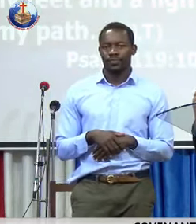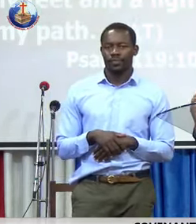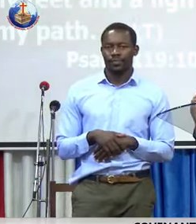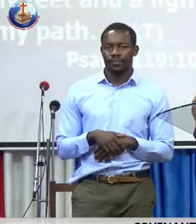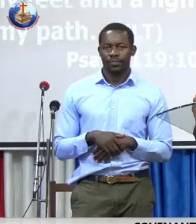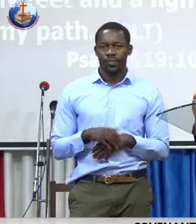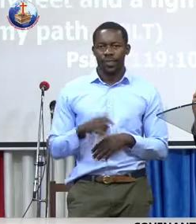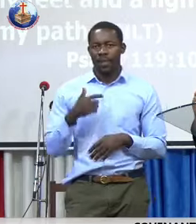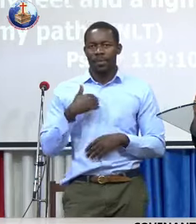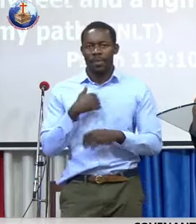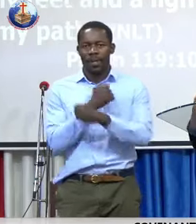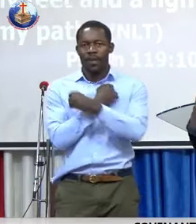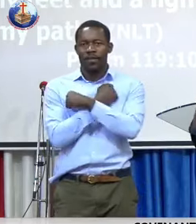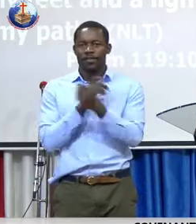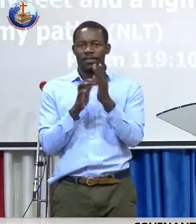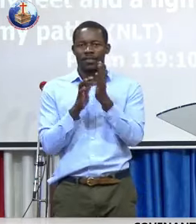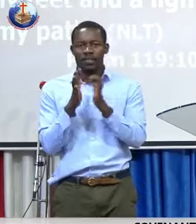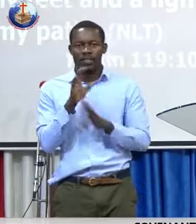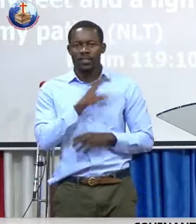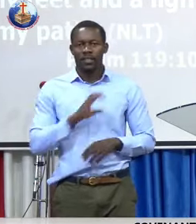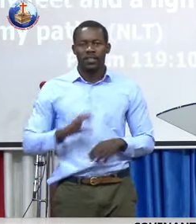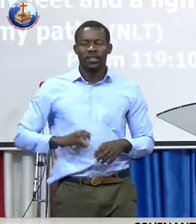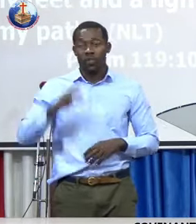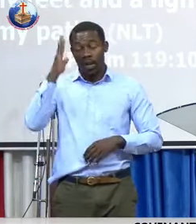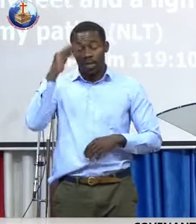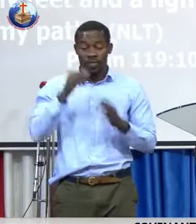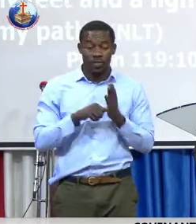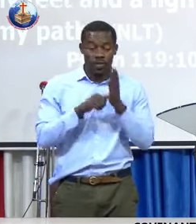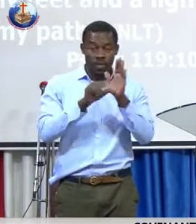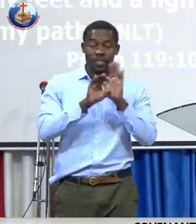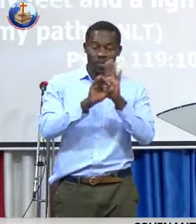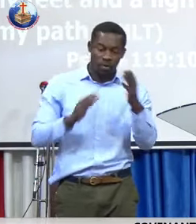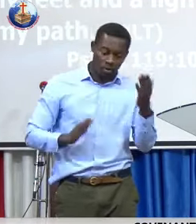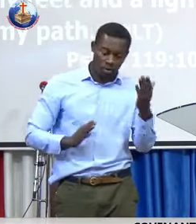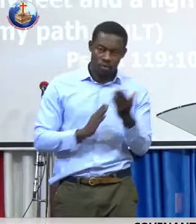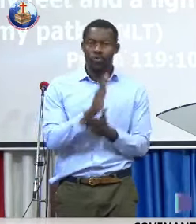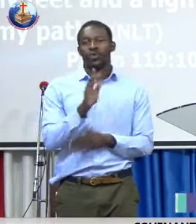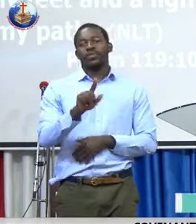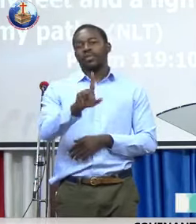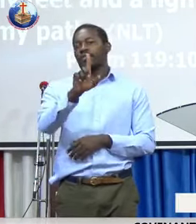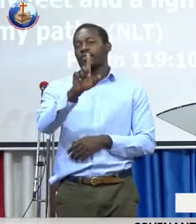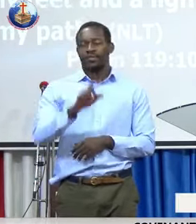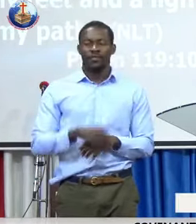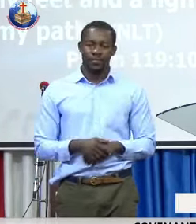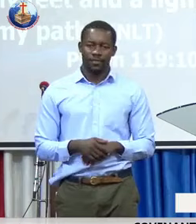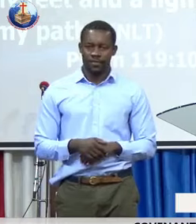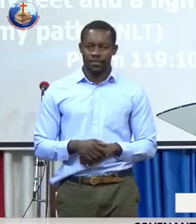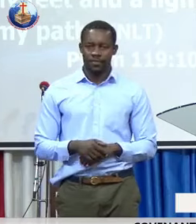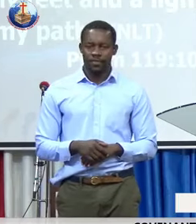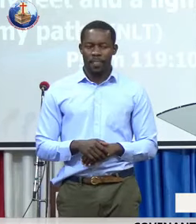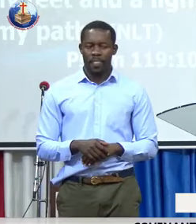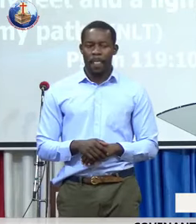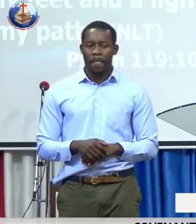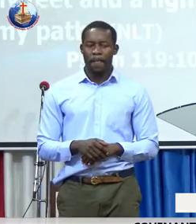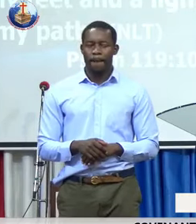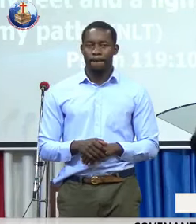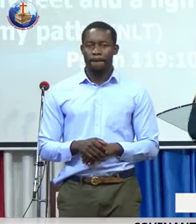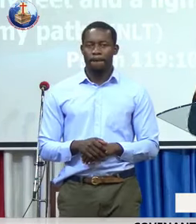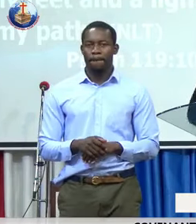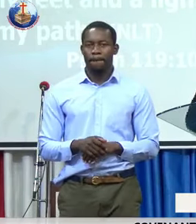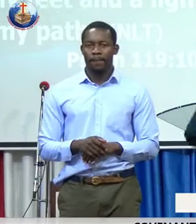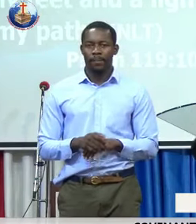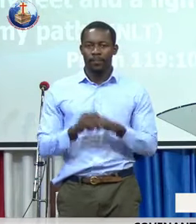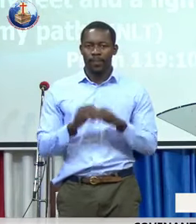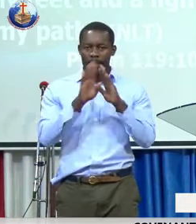love the Lord Jesus Christ because he showed us an example through himself. Na ninapenda Bwana Yesu Kristo maana alituonyesha mfano kupitia kwake yeye mwenyewe. In